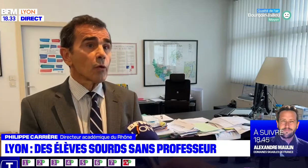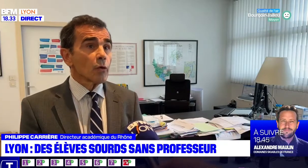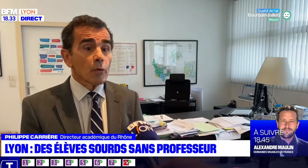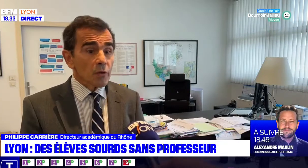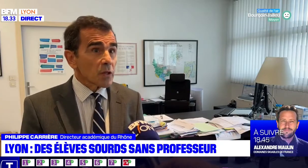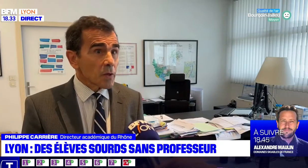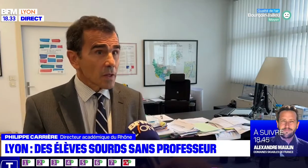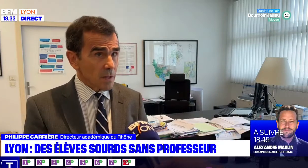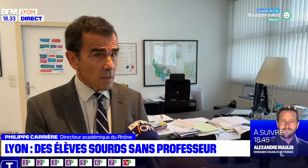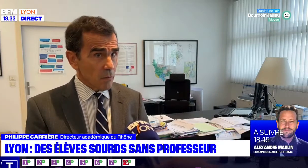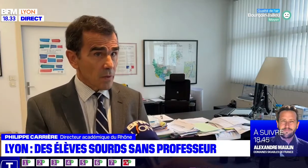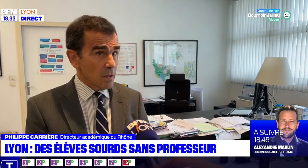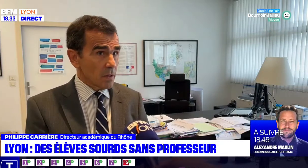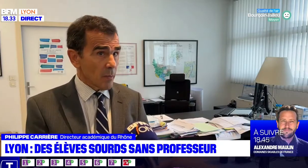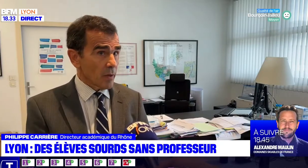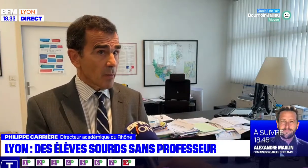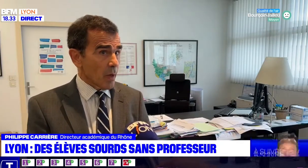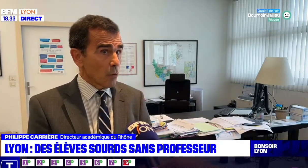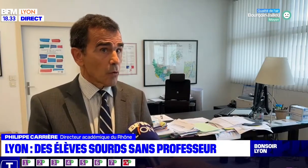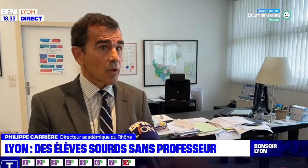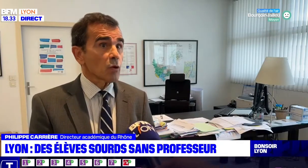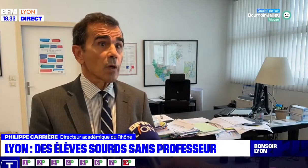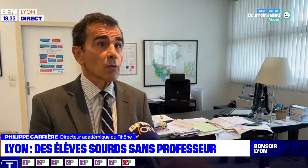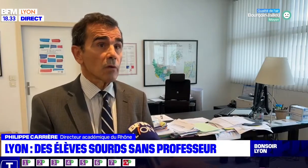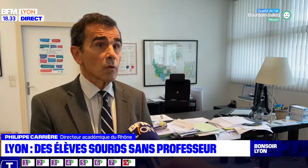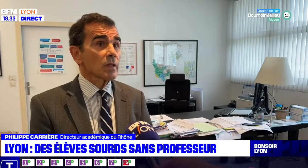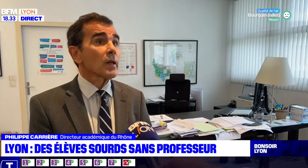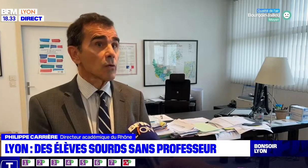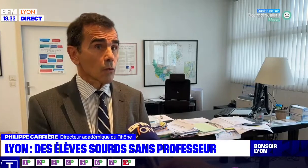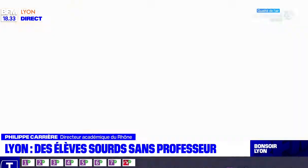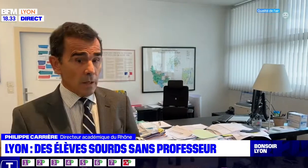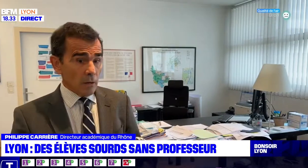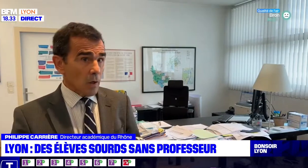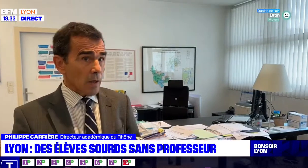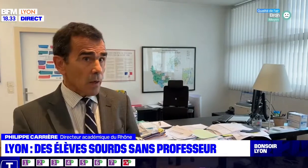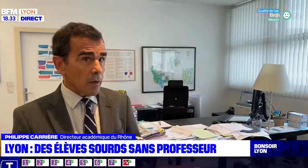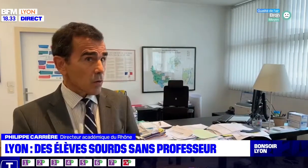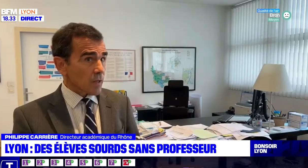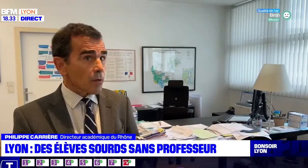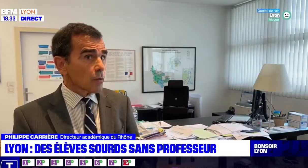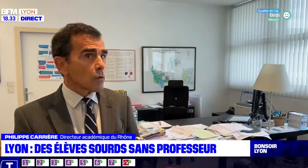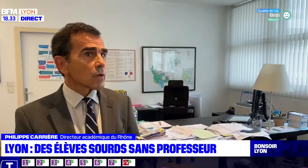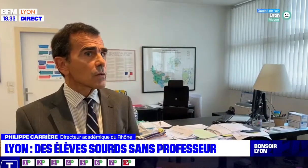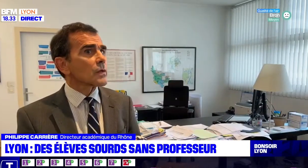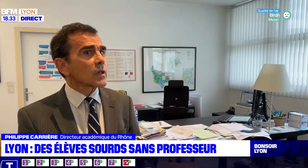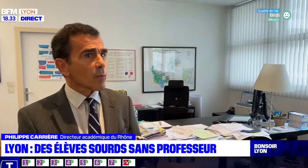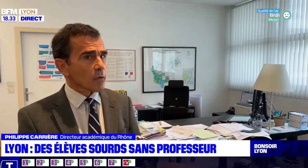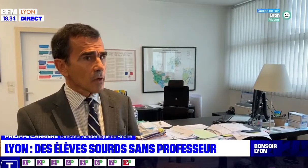nos concitoyens qui savent signer n'est pas à la hauteur des besoins que nous avons les uns et les autres. Et donc là, à ce stade, nous coincons sur le cinquième poste de l'école